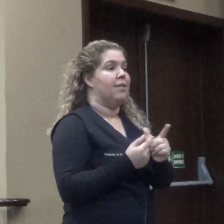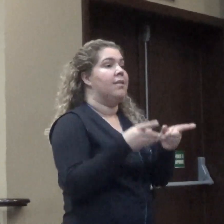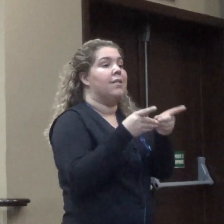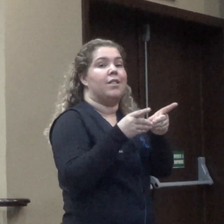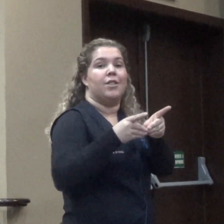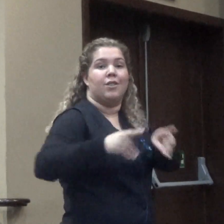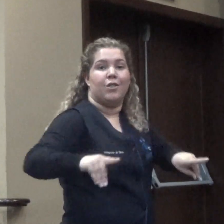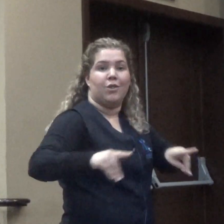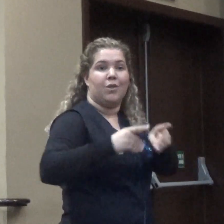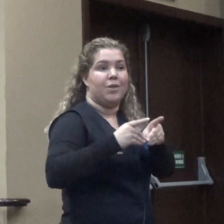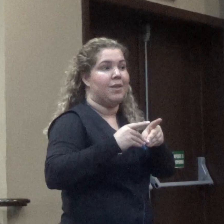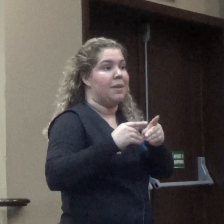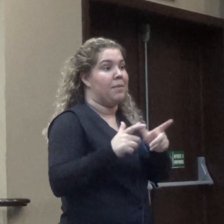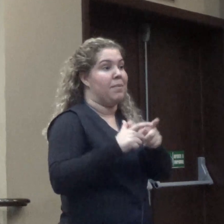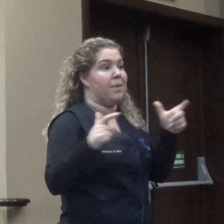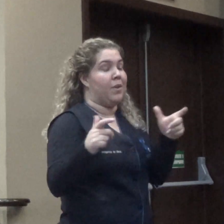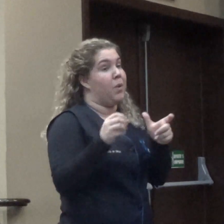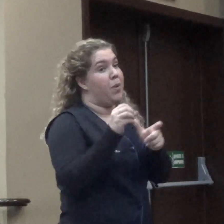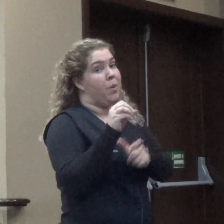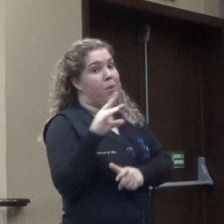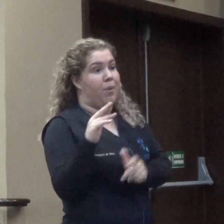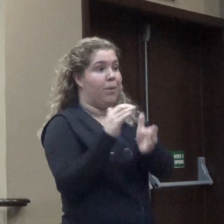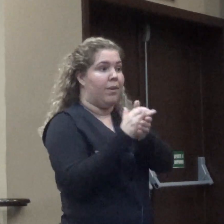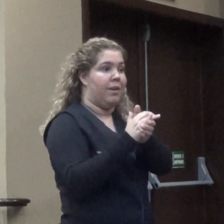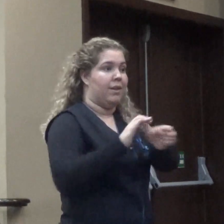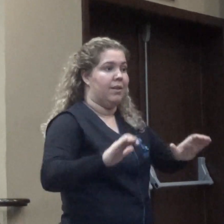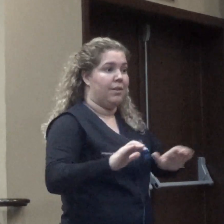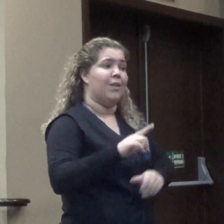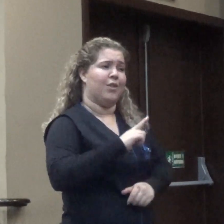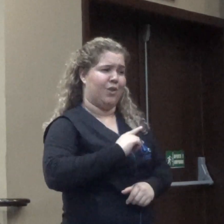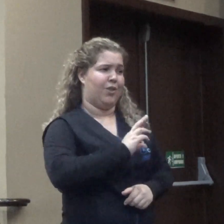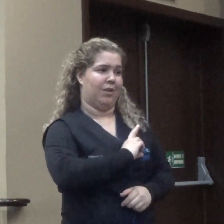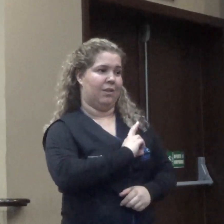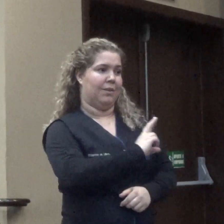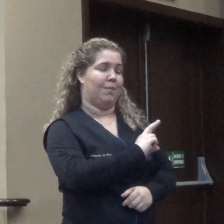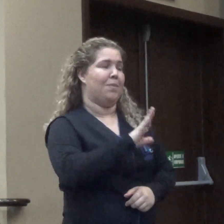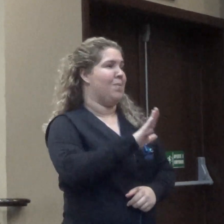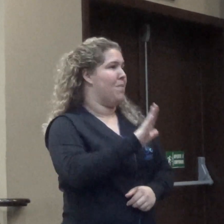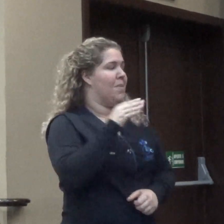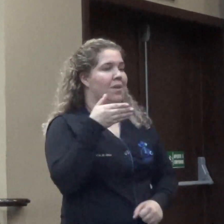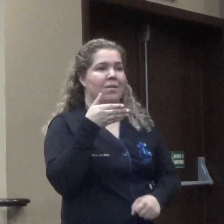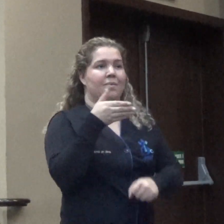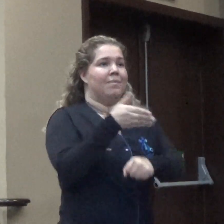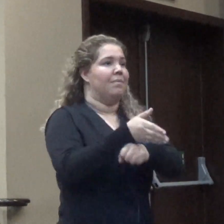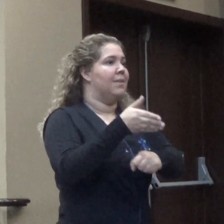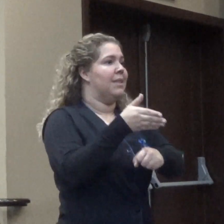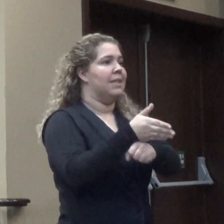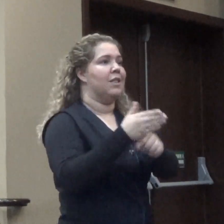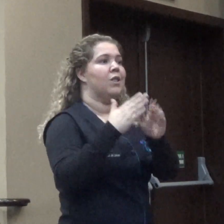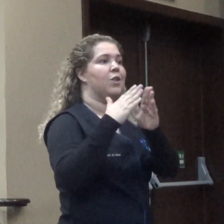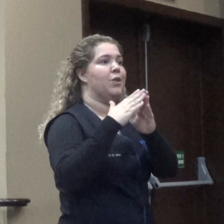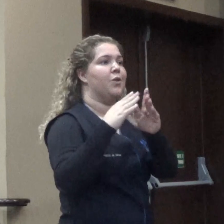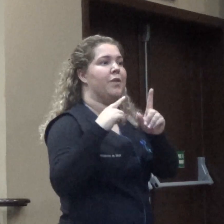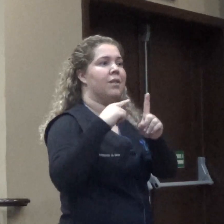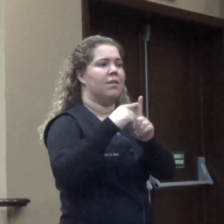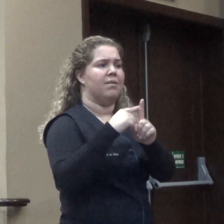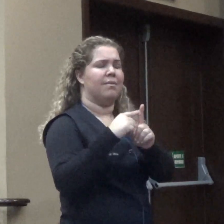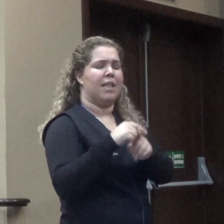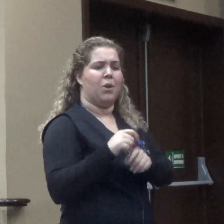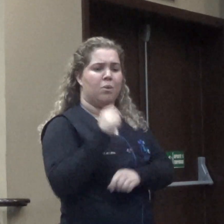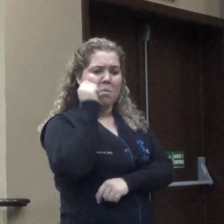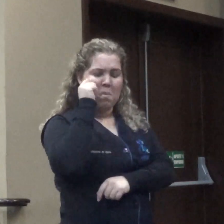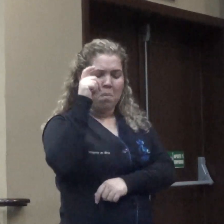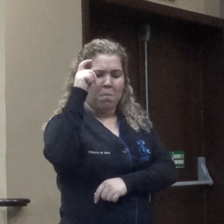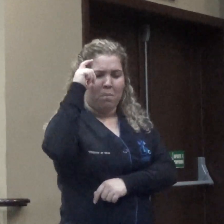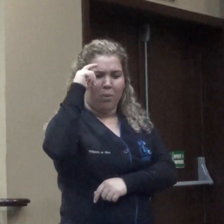na sua maioria ou separados e tinham religião, mas não iam à igreja. Interessante isso, para mim me chamou muito a